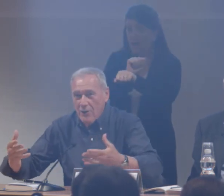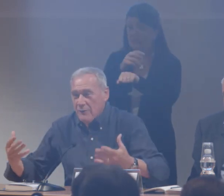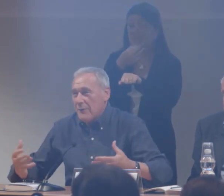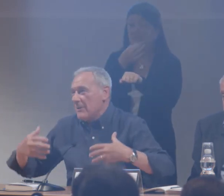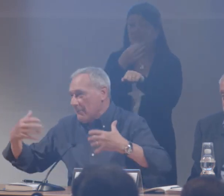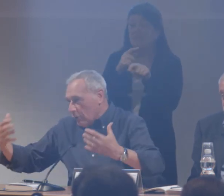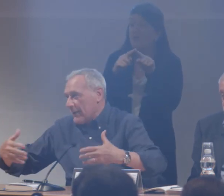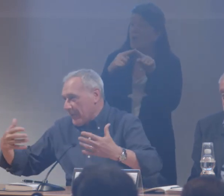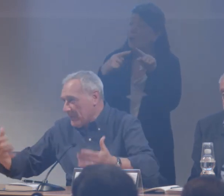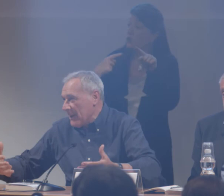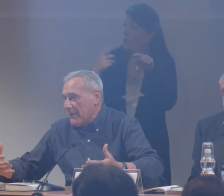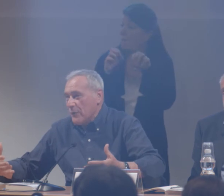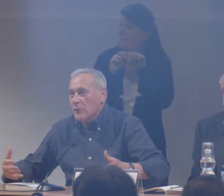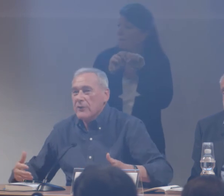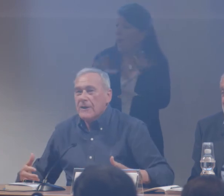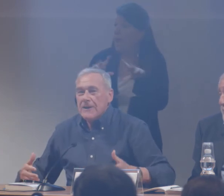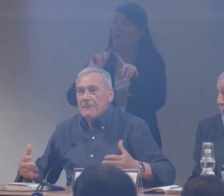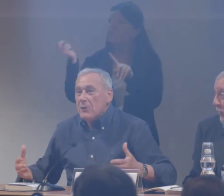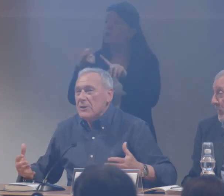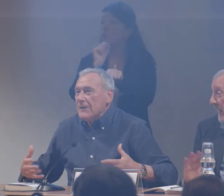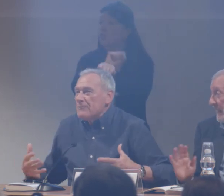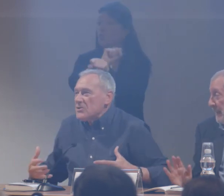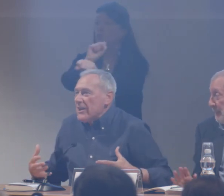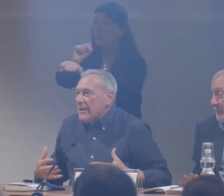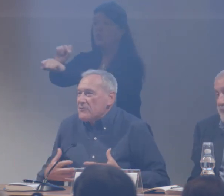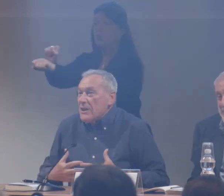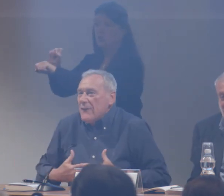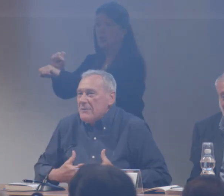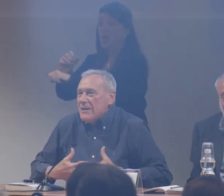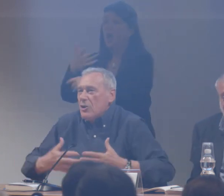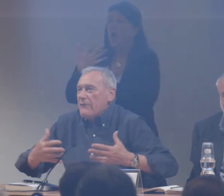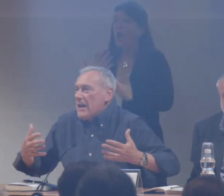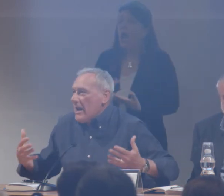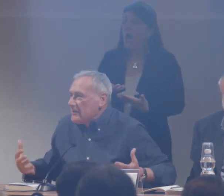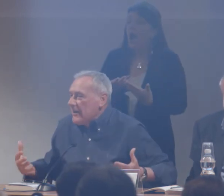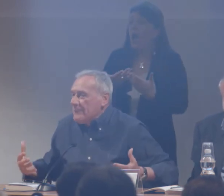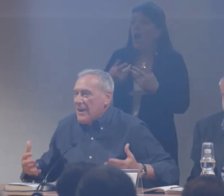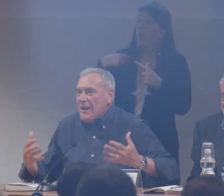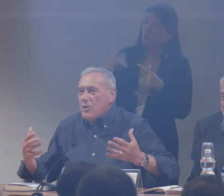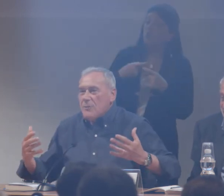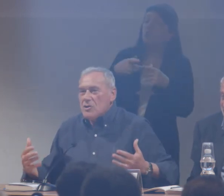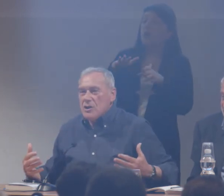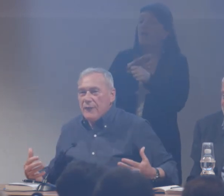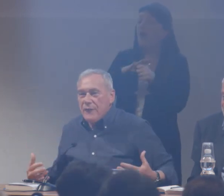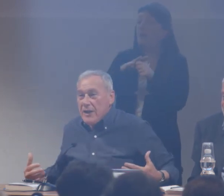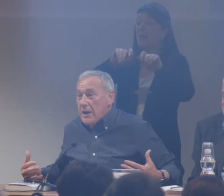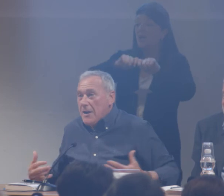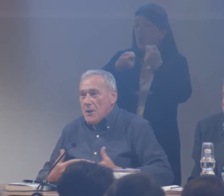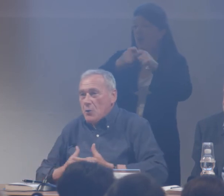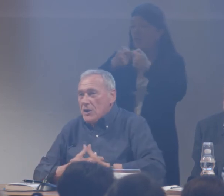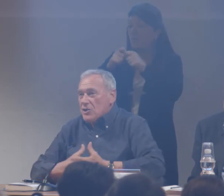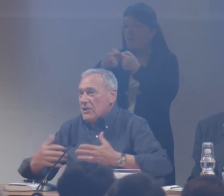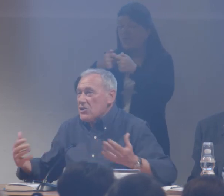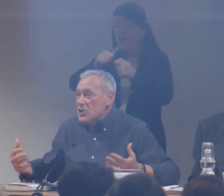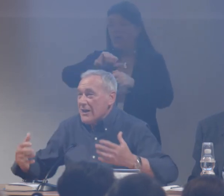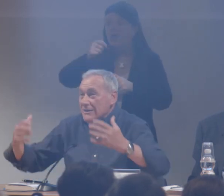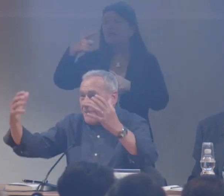sangue, no? Famiglie, oltre alla famiglia mafiosa. Quindi famiglie rovinate. E quindi c'erano famiglie rovinate e incominciano a fare